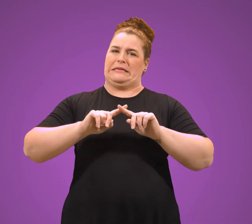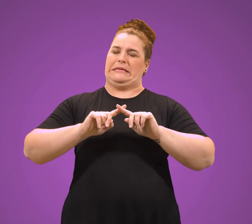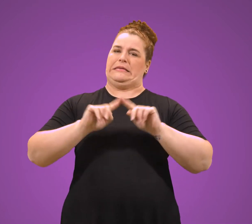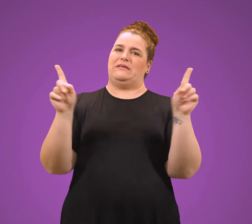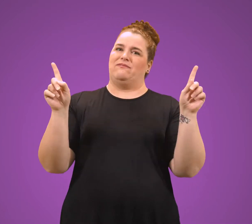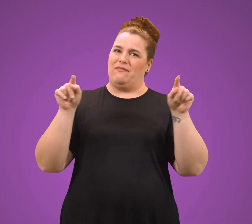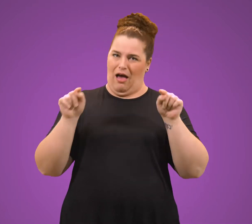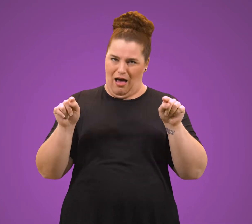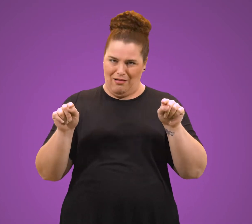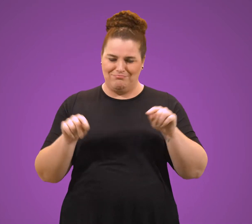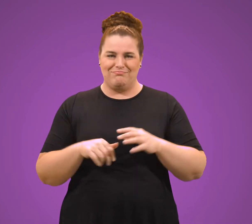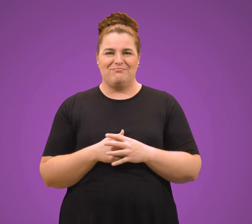distinctes.